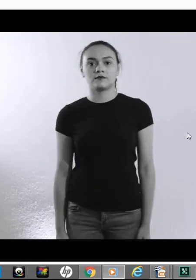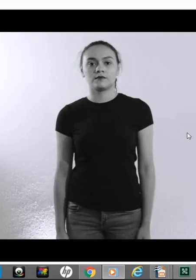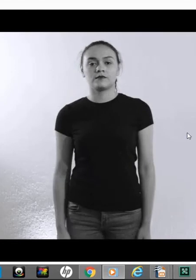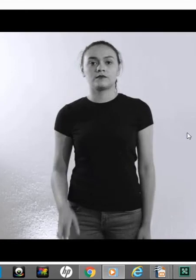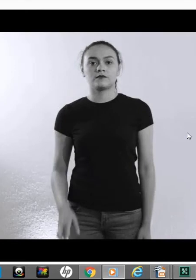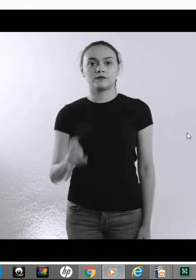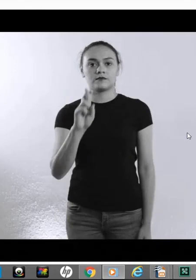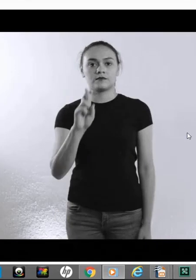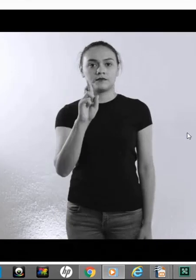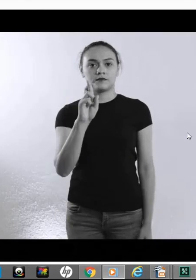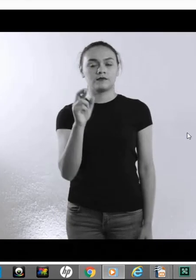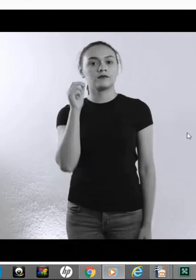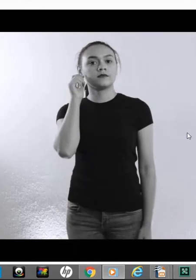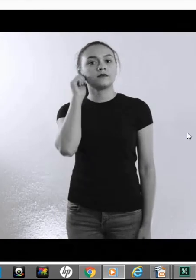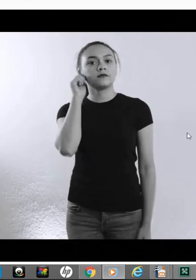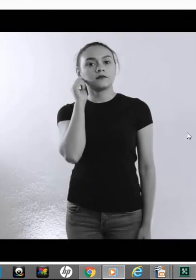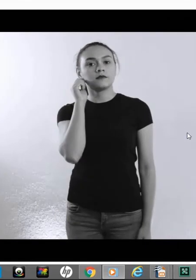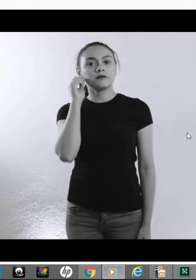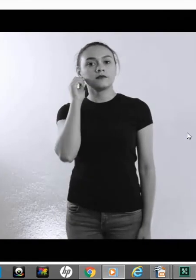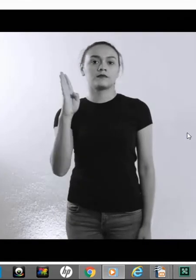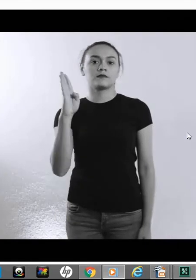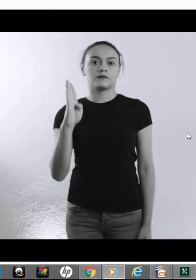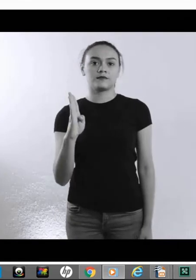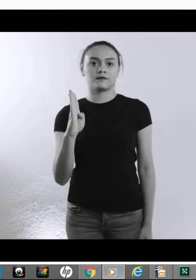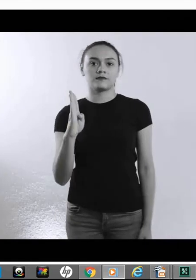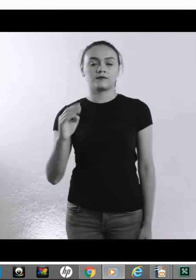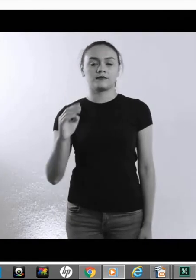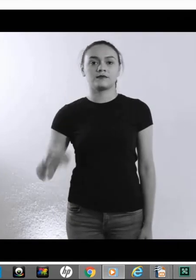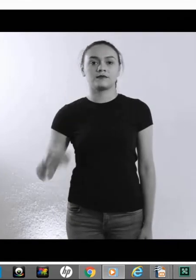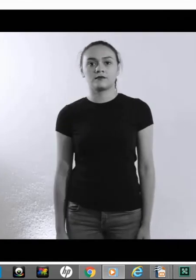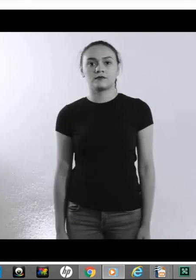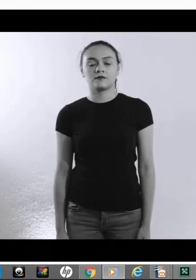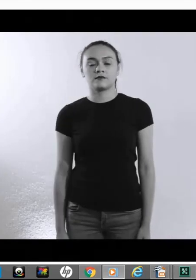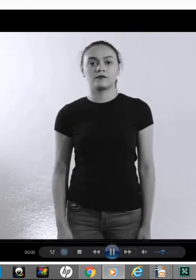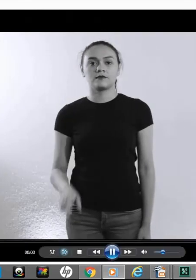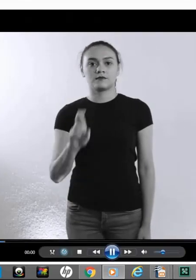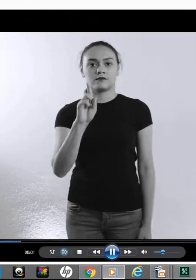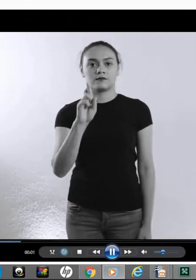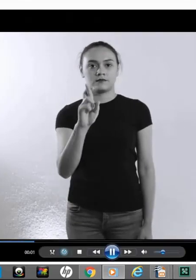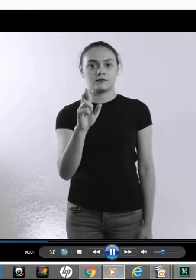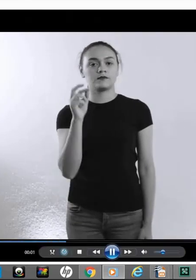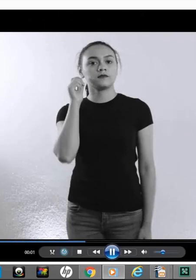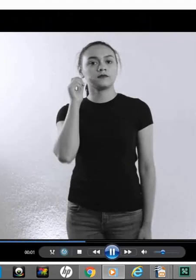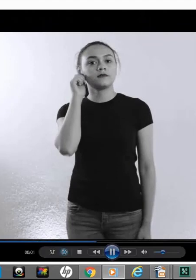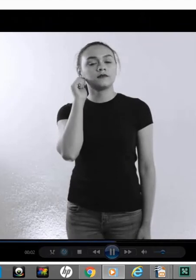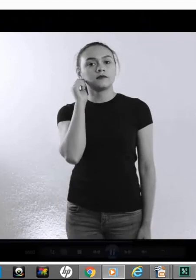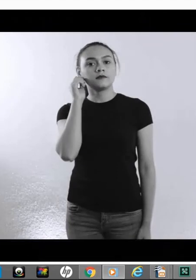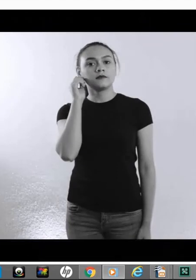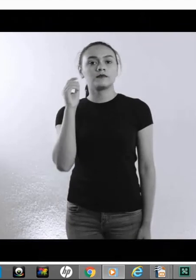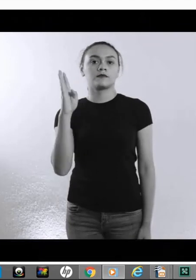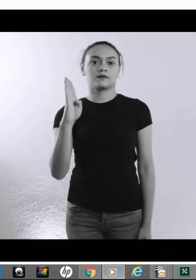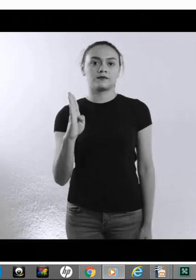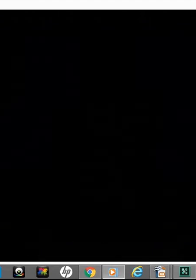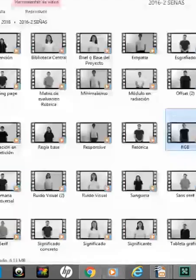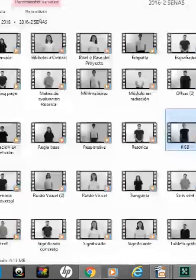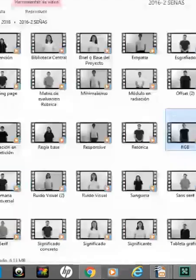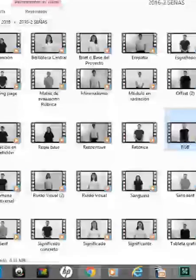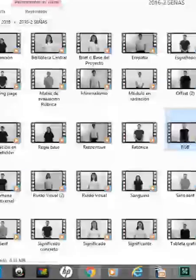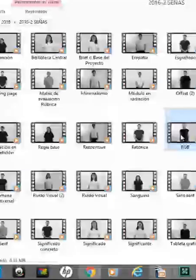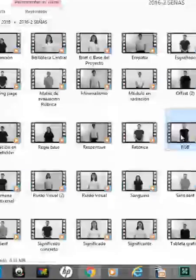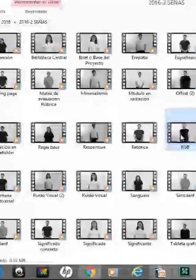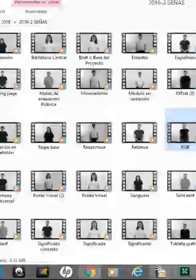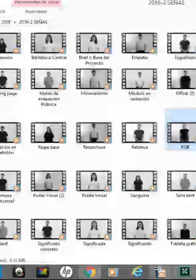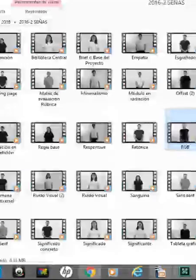palabra problema, debiera ser eso en plural, porque entonces nosotros somos un problema para ellos y ellos para nosotros. Pero es que aquí no hay